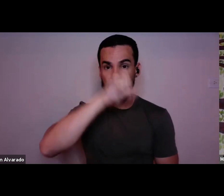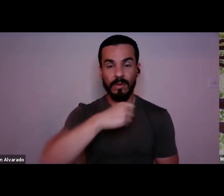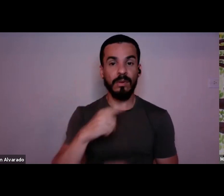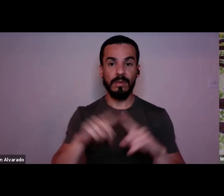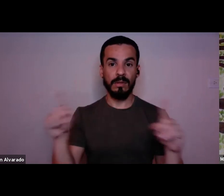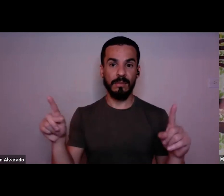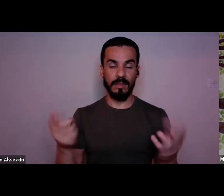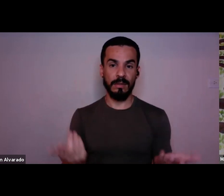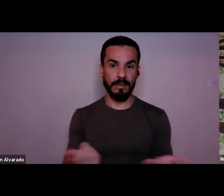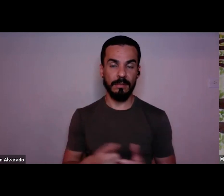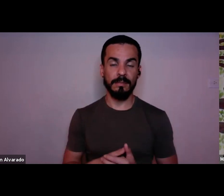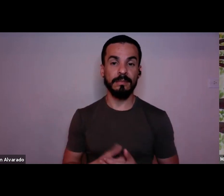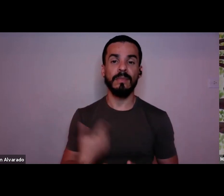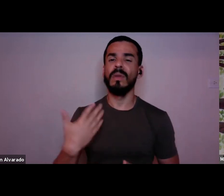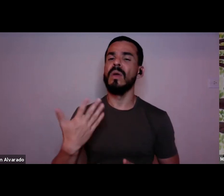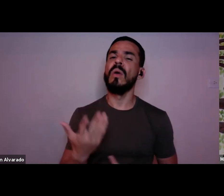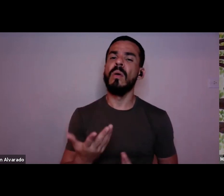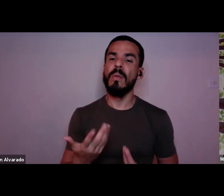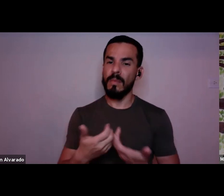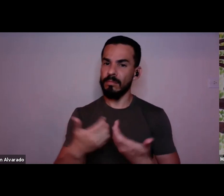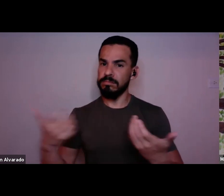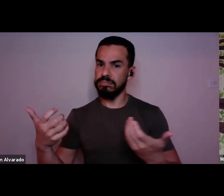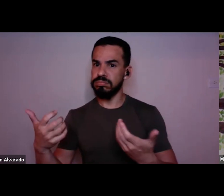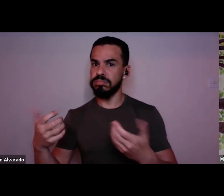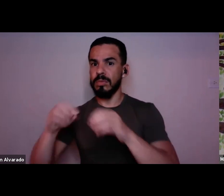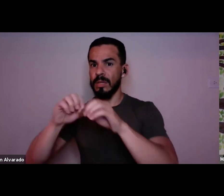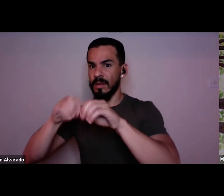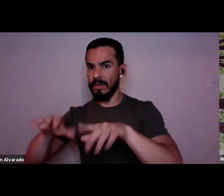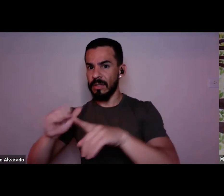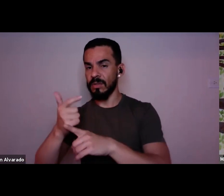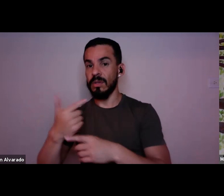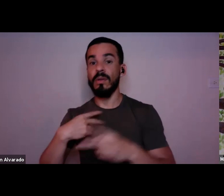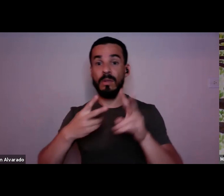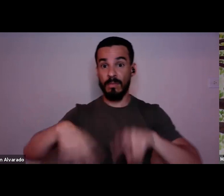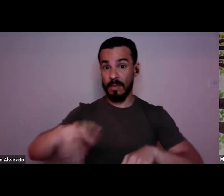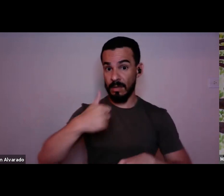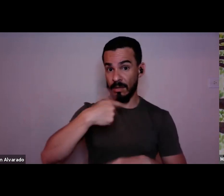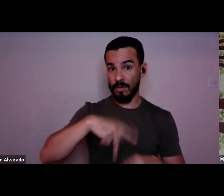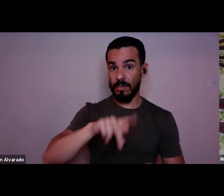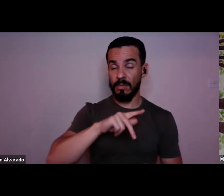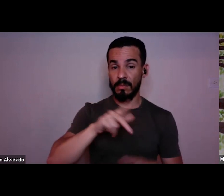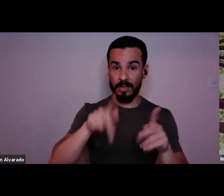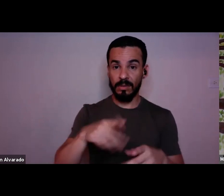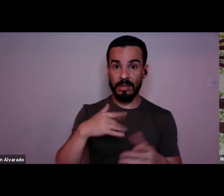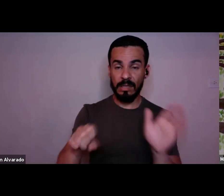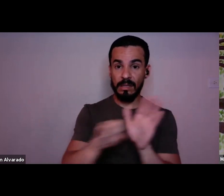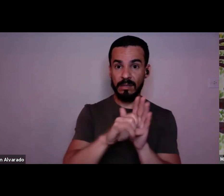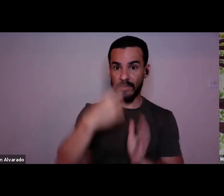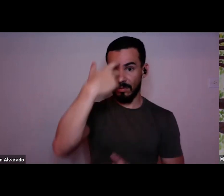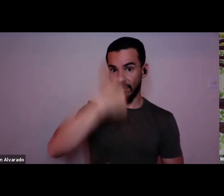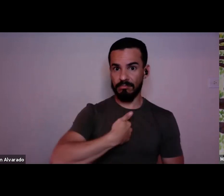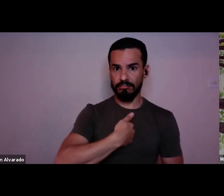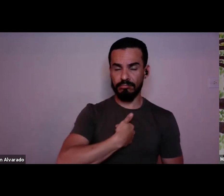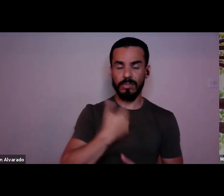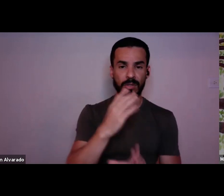entonces cómo se hace el desapego de las redes cuando te validas como persona cuando te identificas con lo que eres cuando